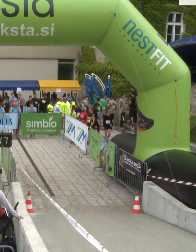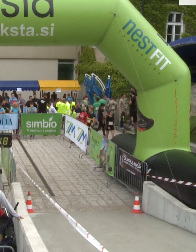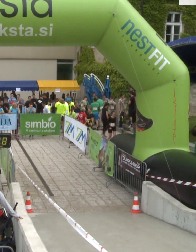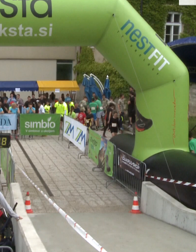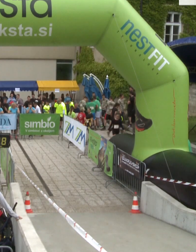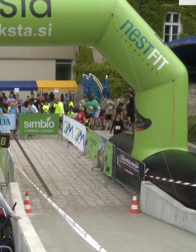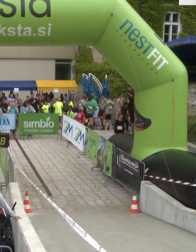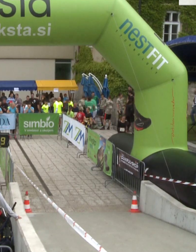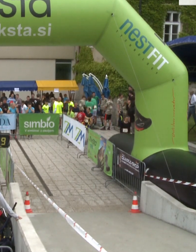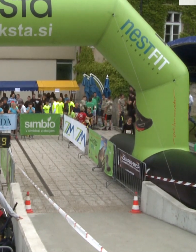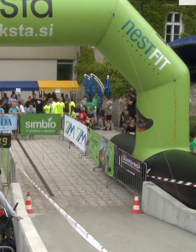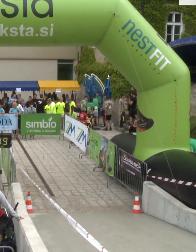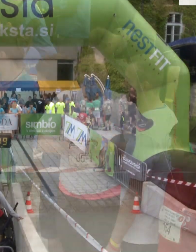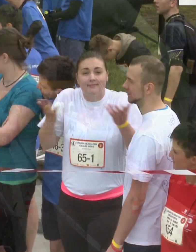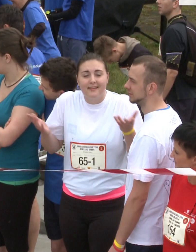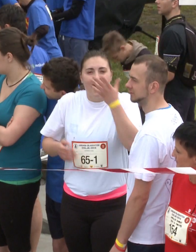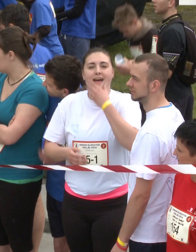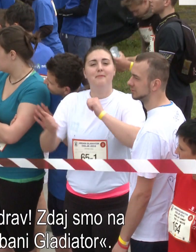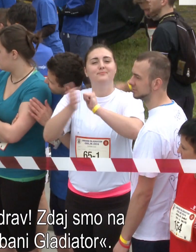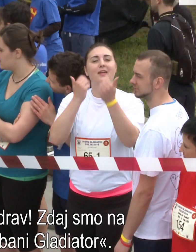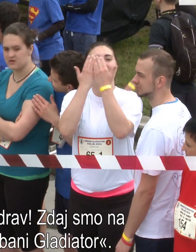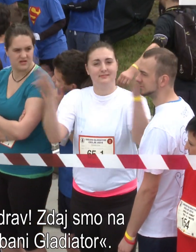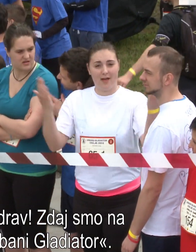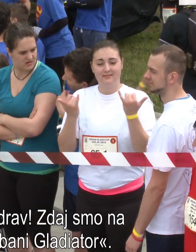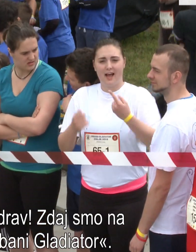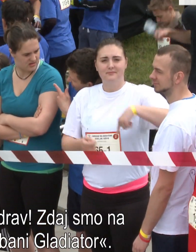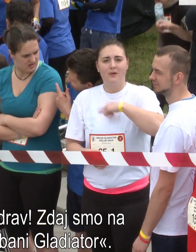Varnost pa skrbite za svoje.